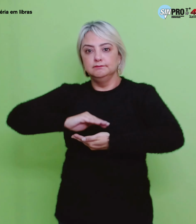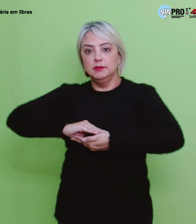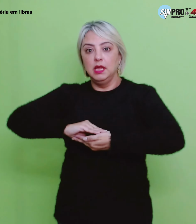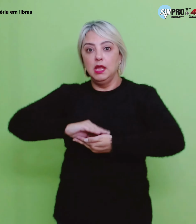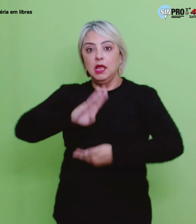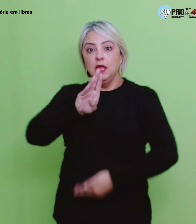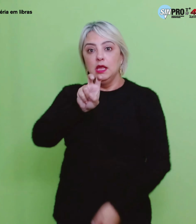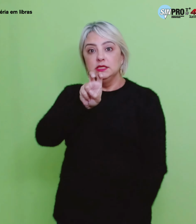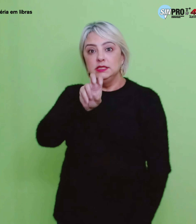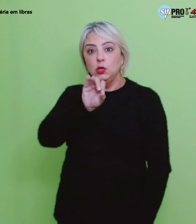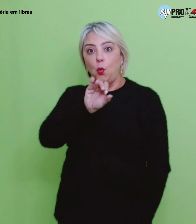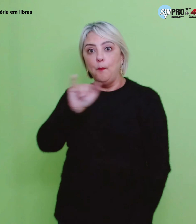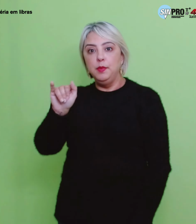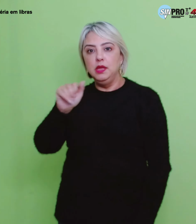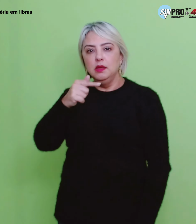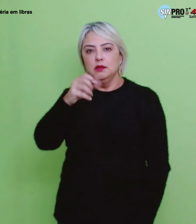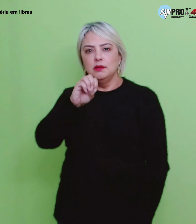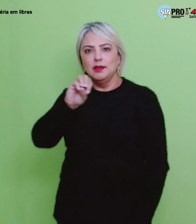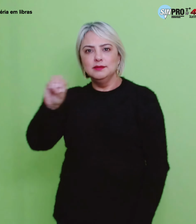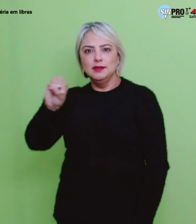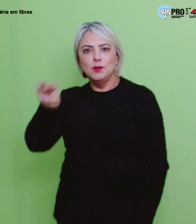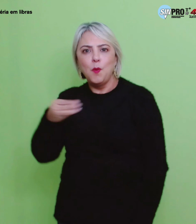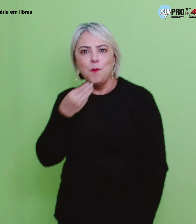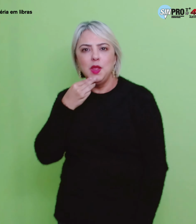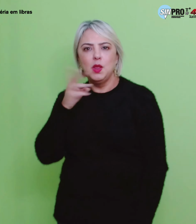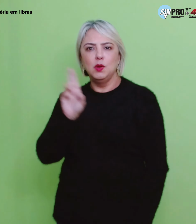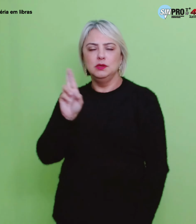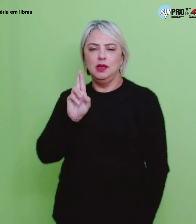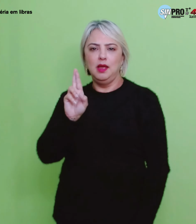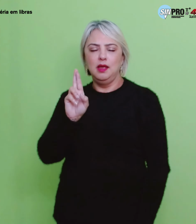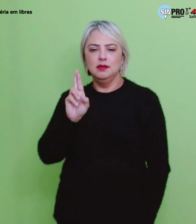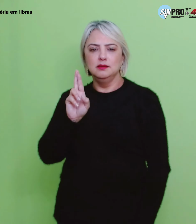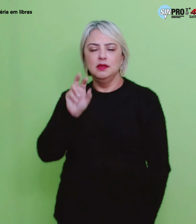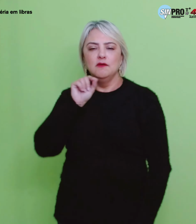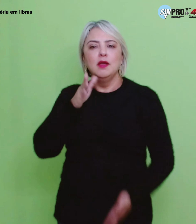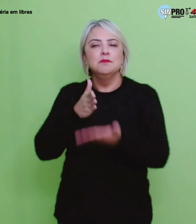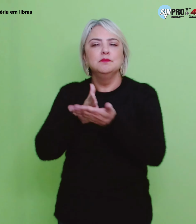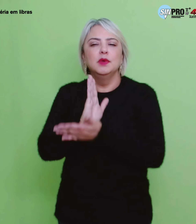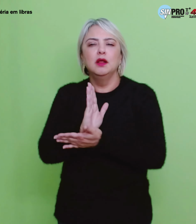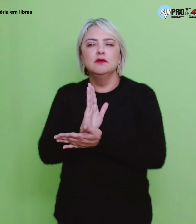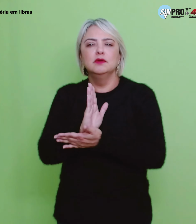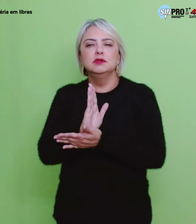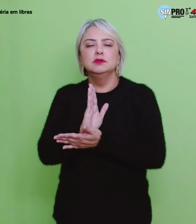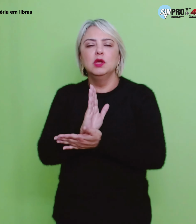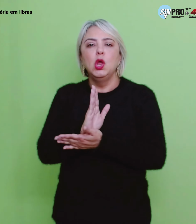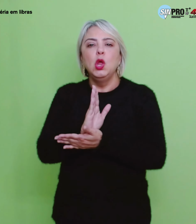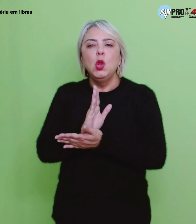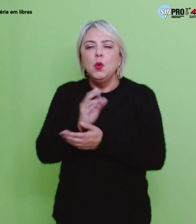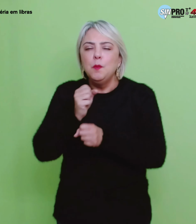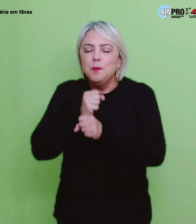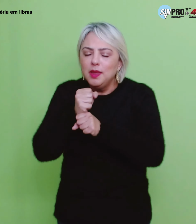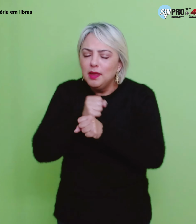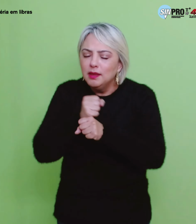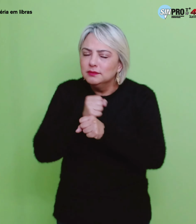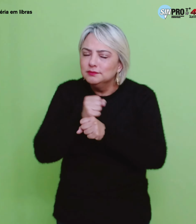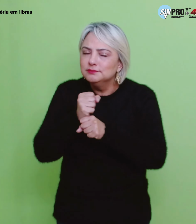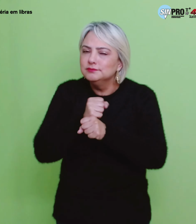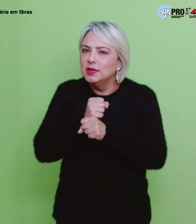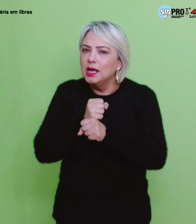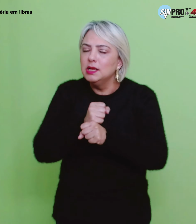eleitoral para 5 bilhões e 700 milhões de reais foi aprovado no mesmo ano em que